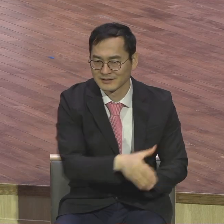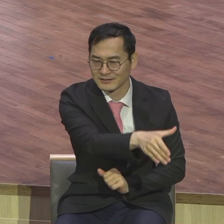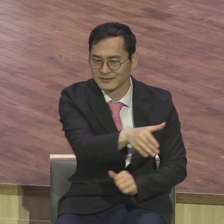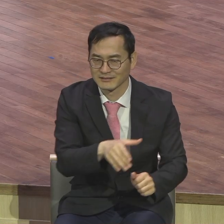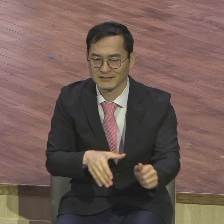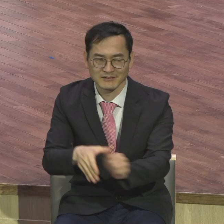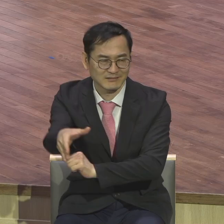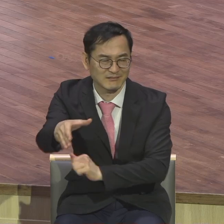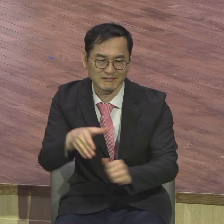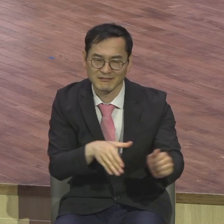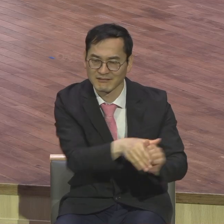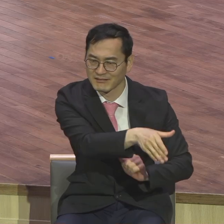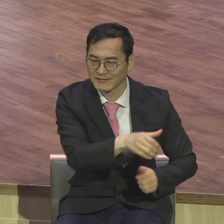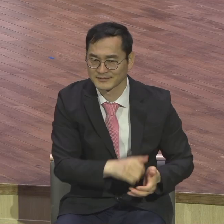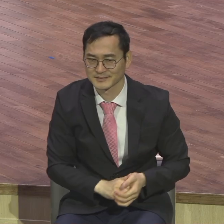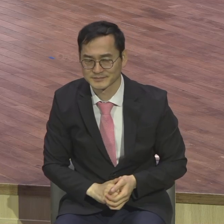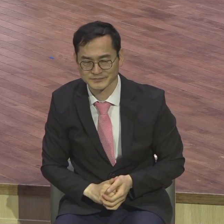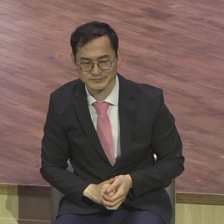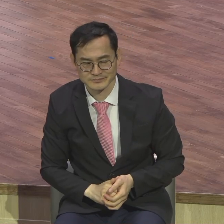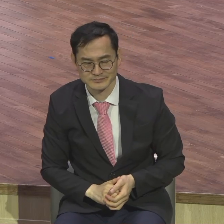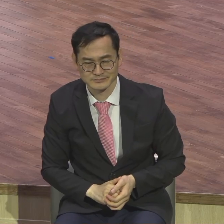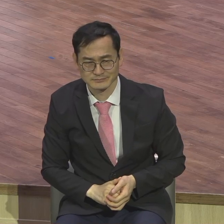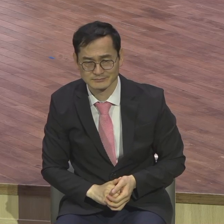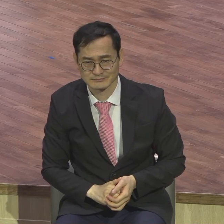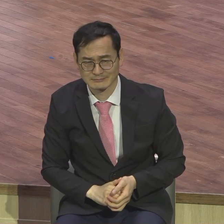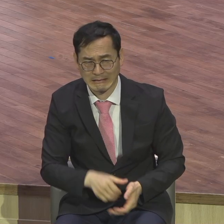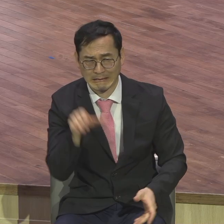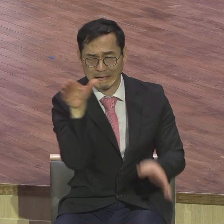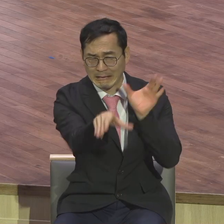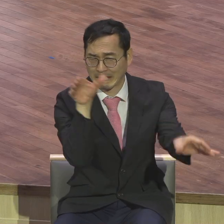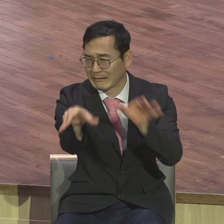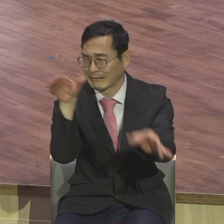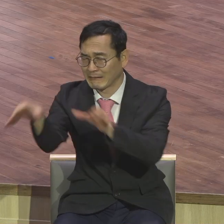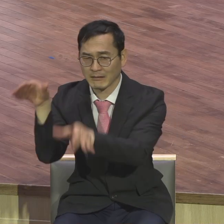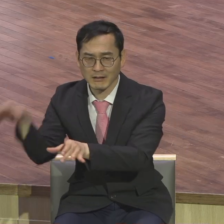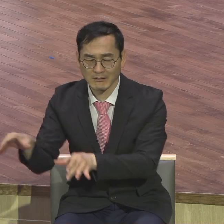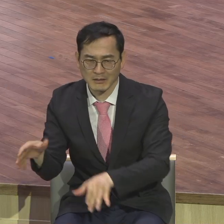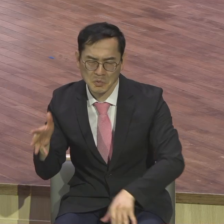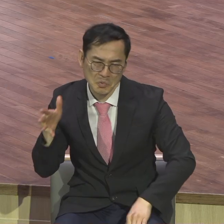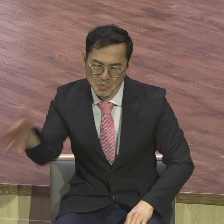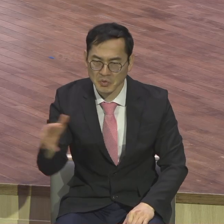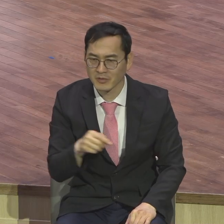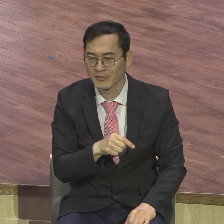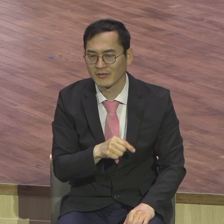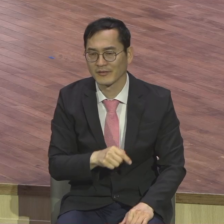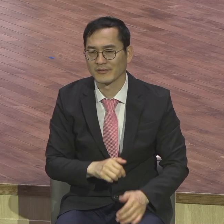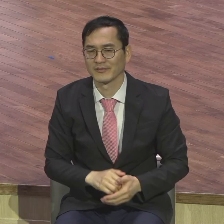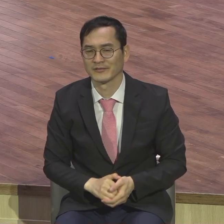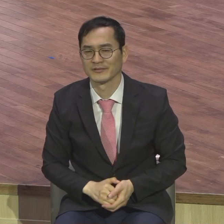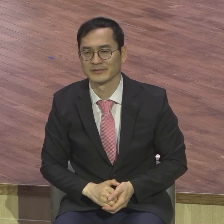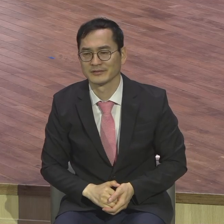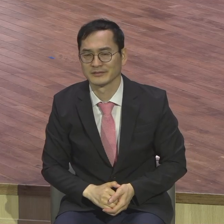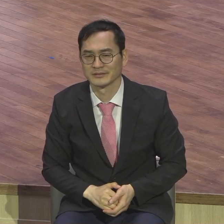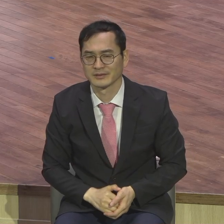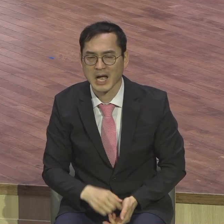이렇게 이 사람 저 사람을 가르지 않고 그냥 말해 모두까기 하는 독석적인 사람을